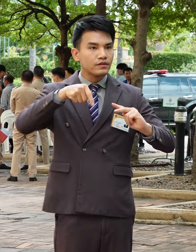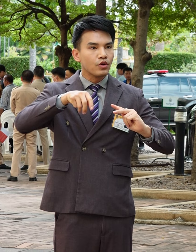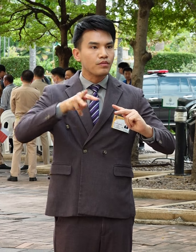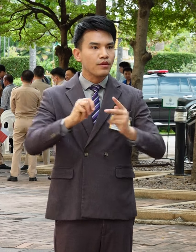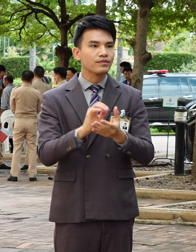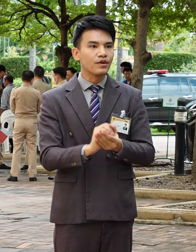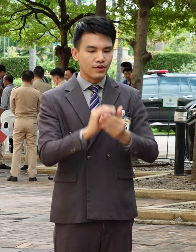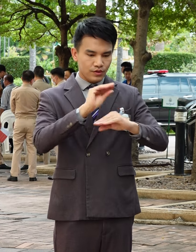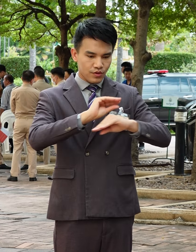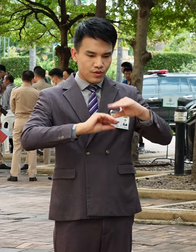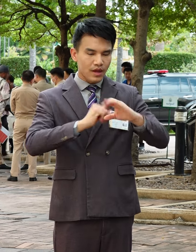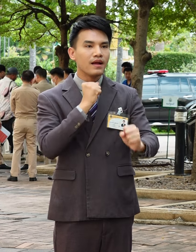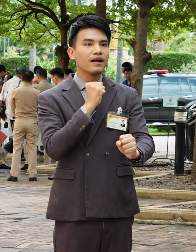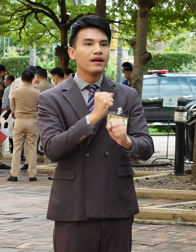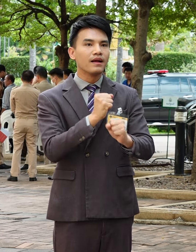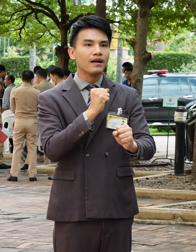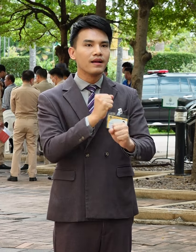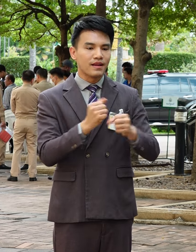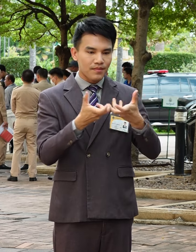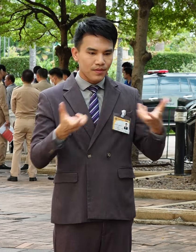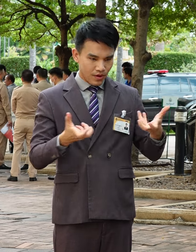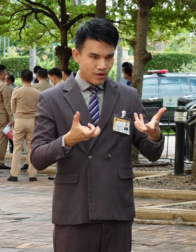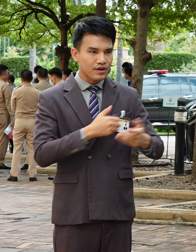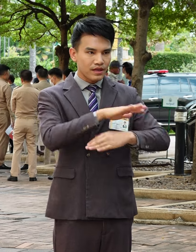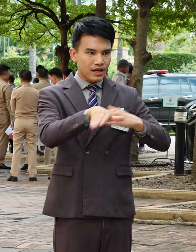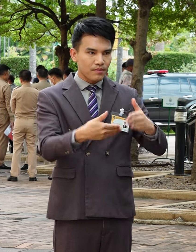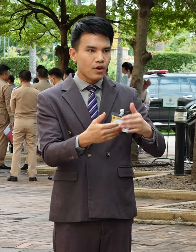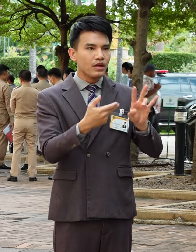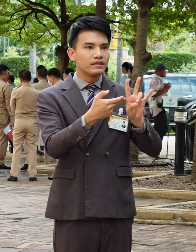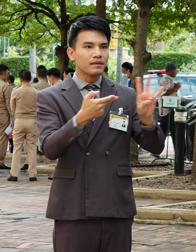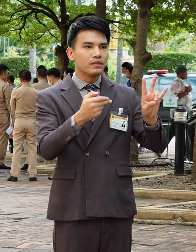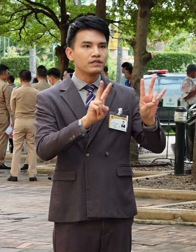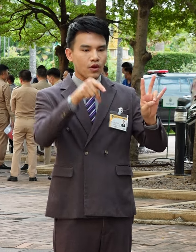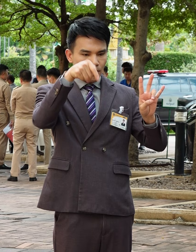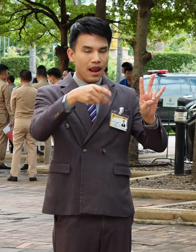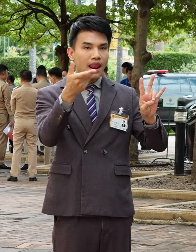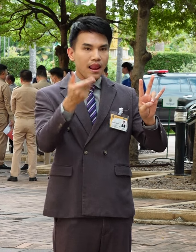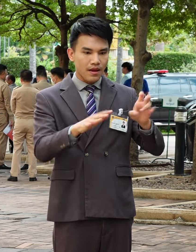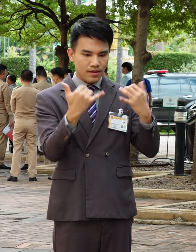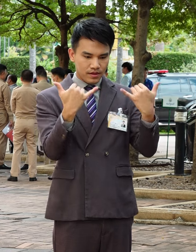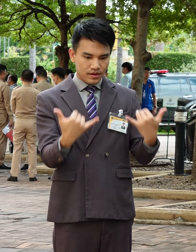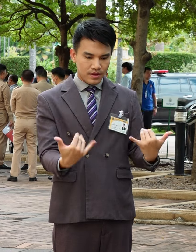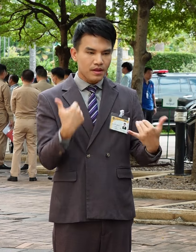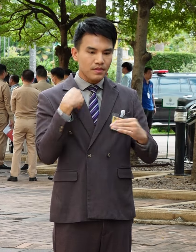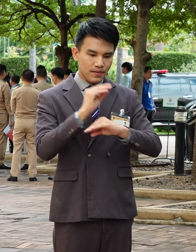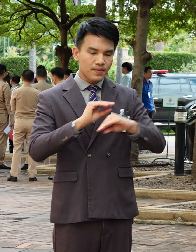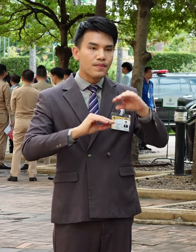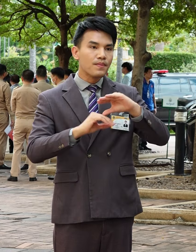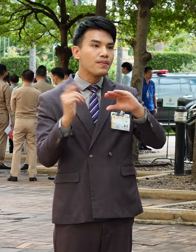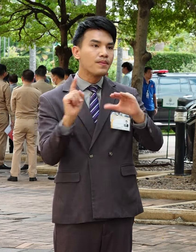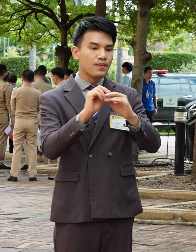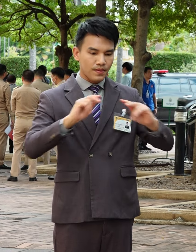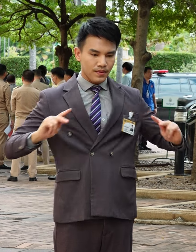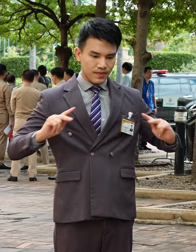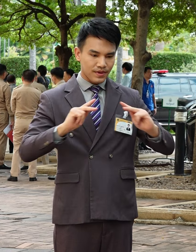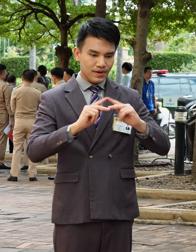านอกจากโครงการที่จะจัดหากายอุปกรณ์ 72,000 ชุดให้กับพี่น้องประชาชนแล้วยังมีอีกหนึ่งโครงการครับที่กระ